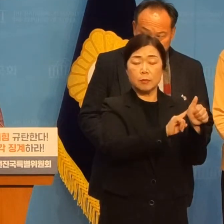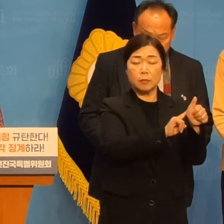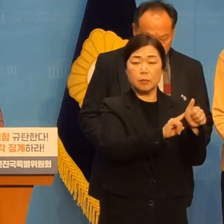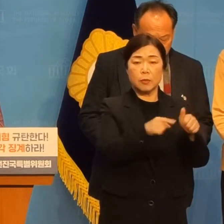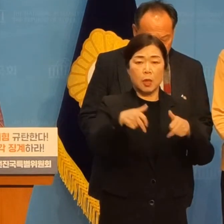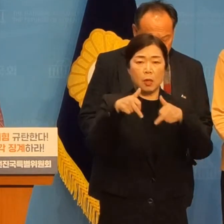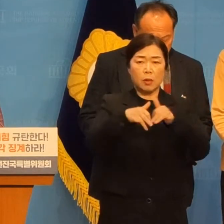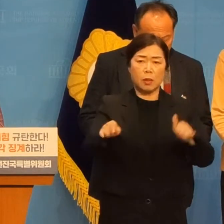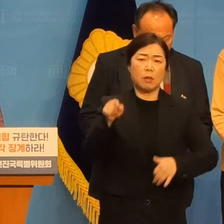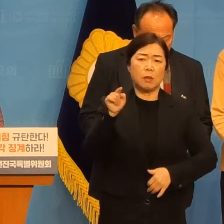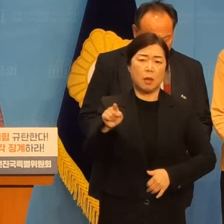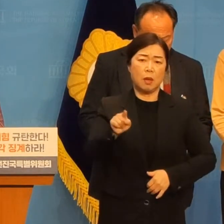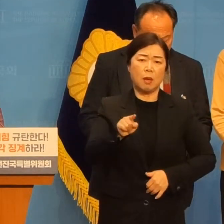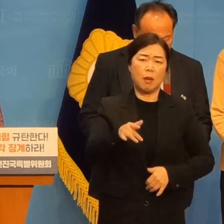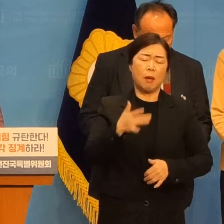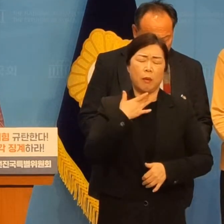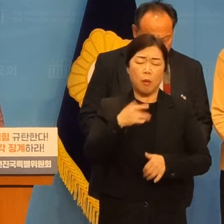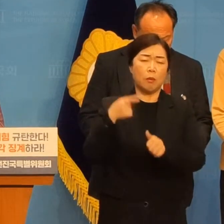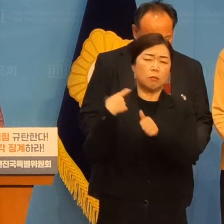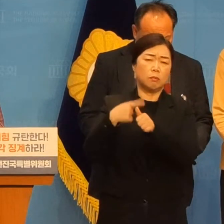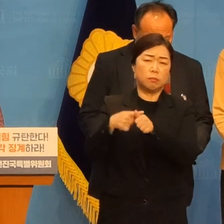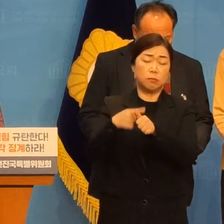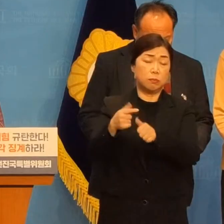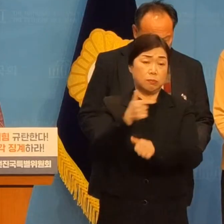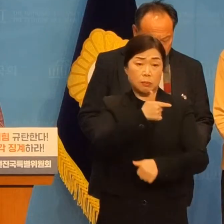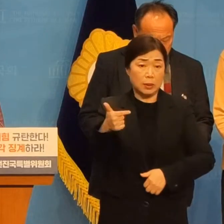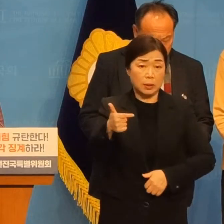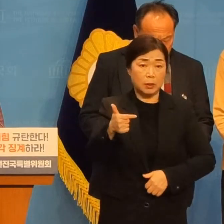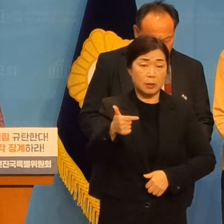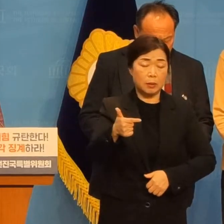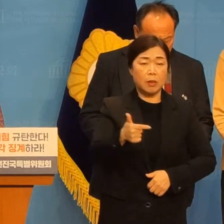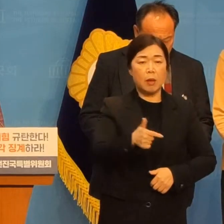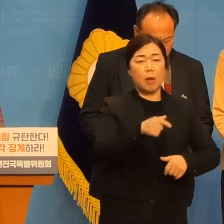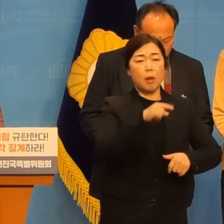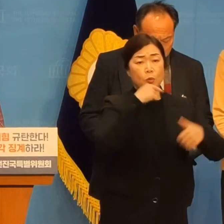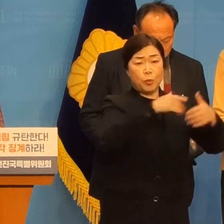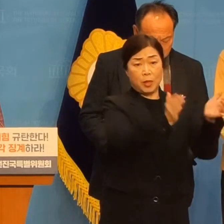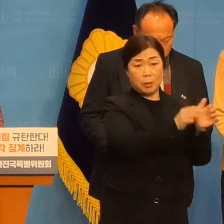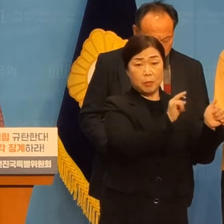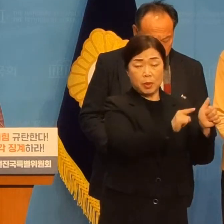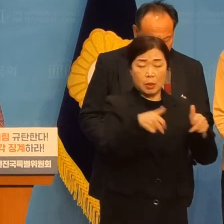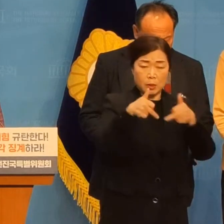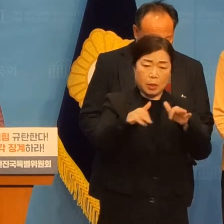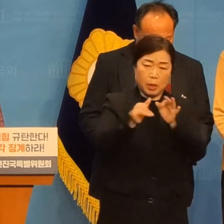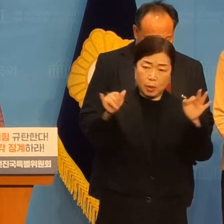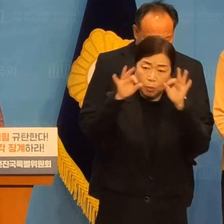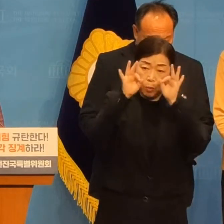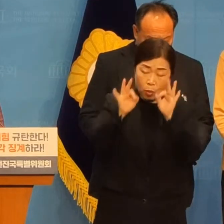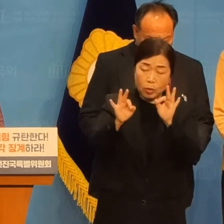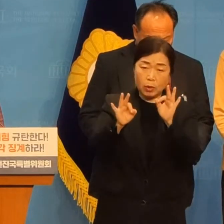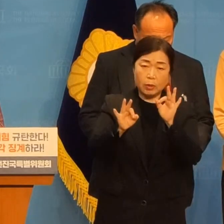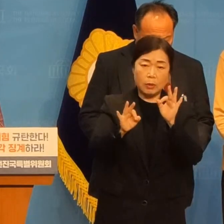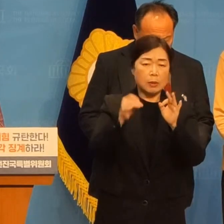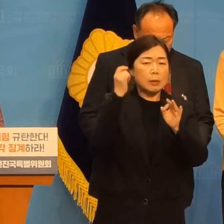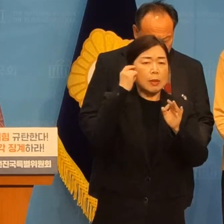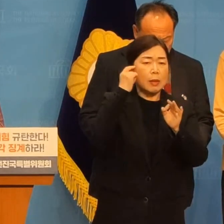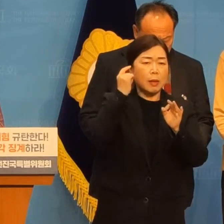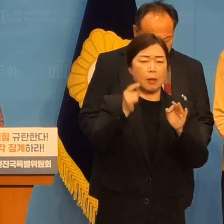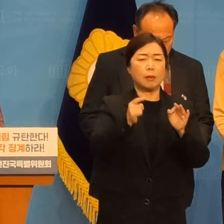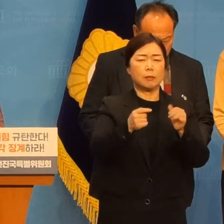장애인을 향해 퍼부은 혐오 발언은 국민의힘이 장애를 어떻게 바라보는지 그 일그러진 가치관을